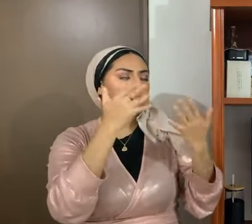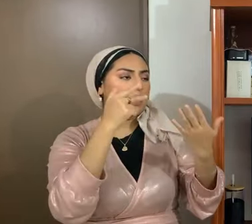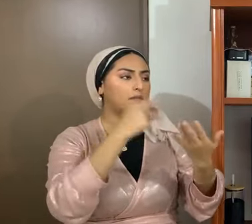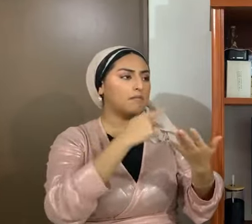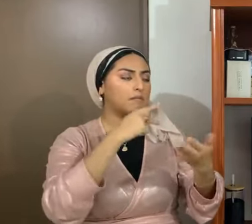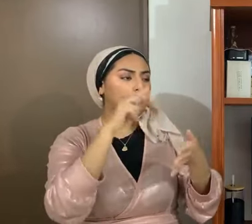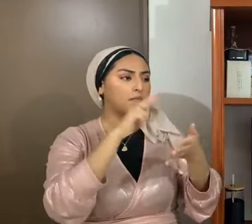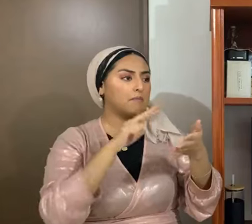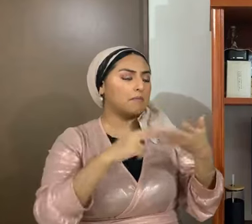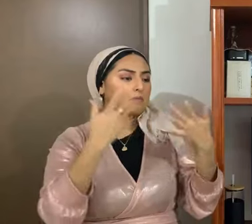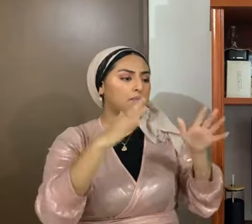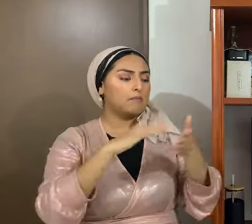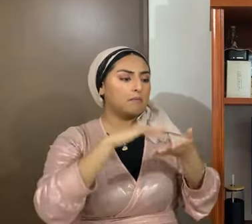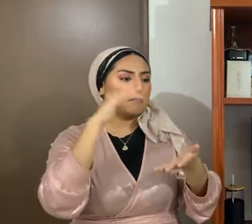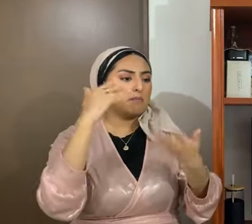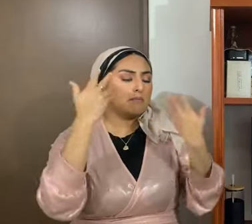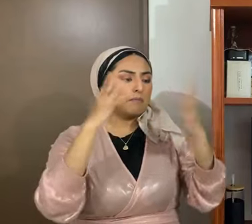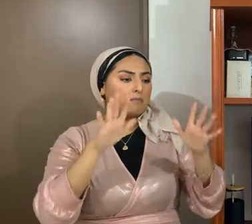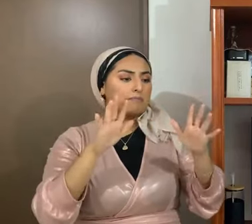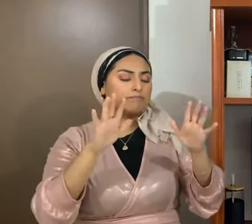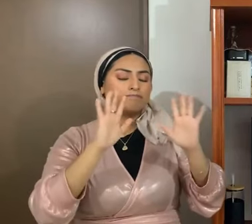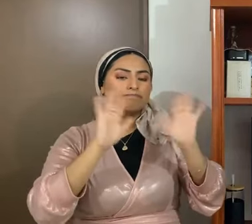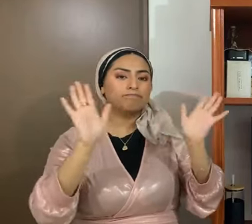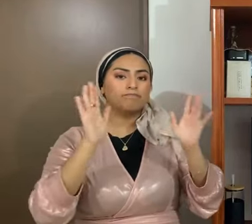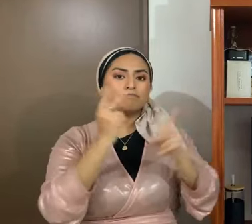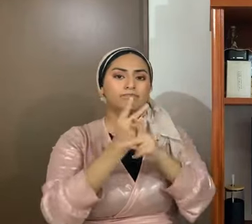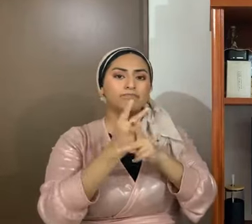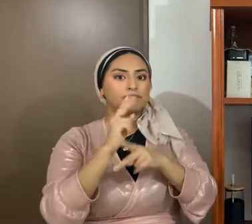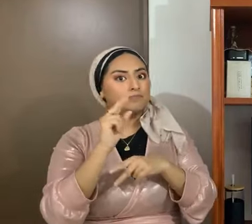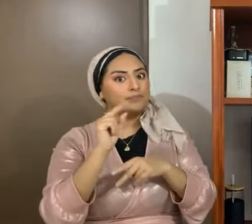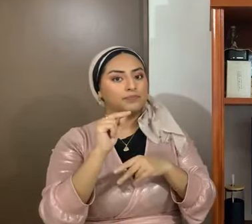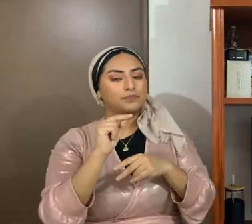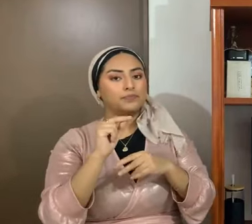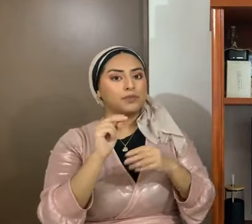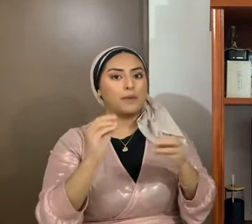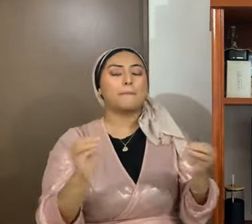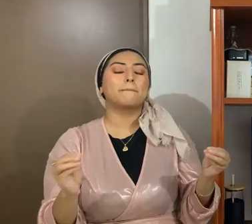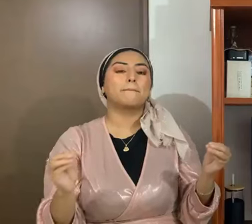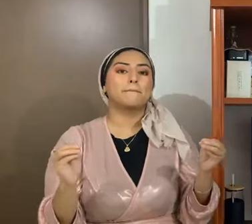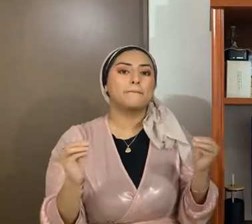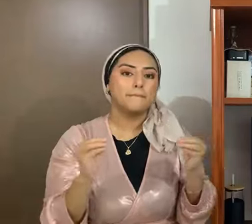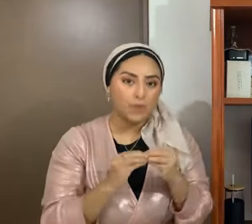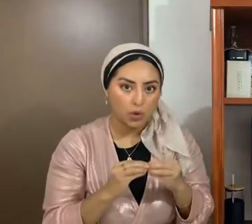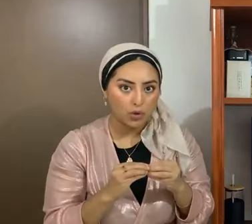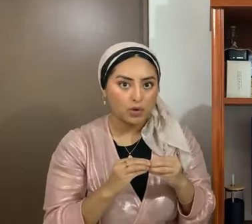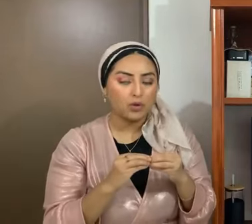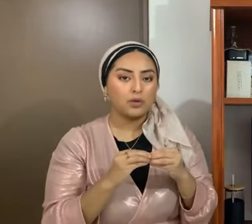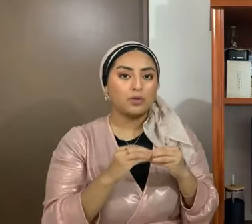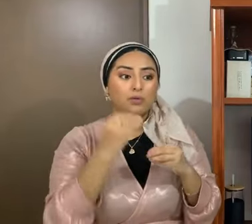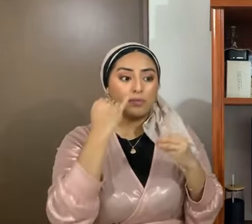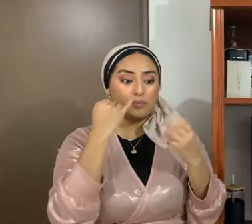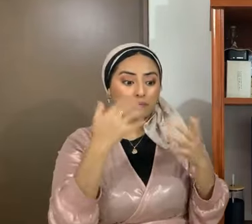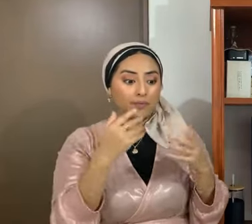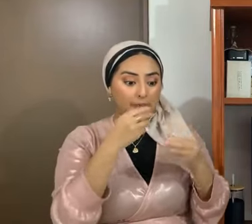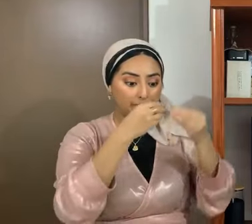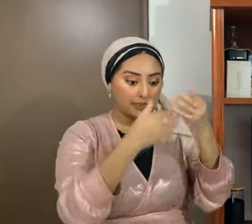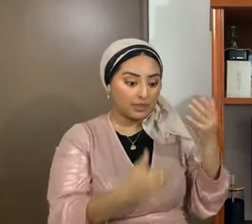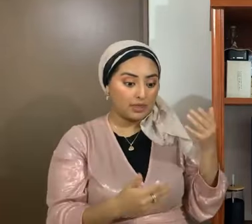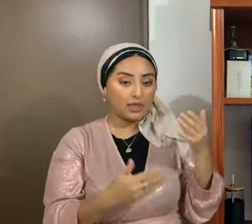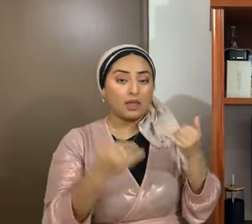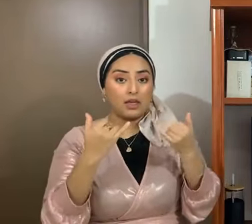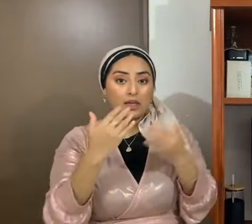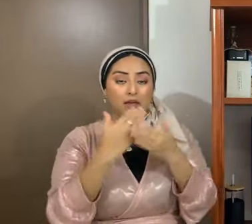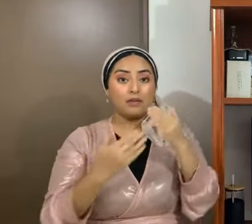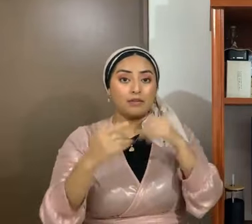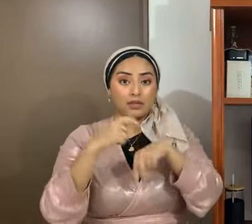salmos, ya estudié, ya cumplí. No, da el extra. da el extra. Si ya hiciste todo eso, ahora dedica